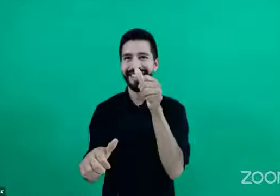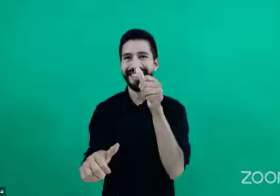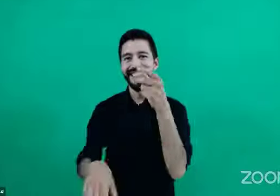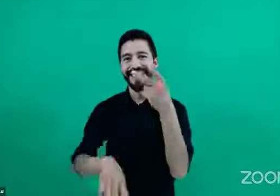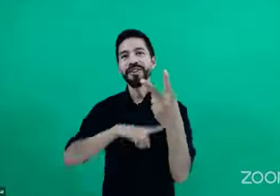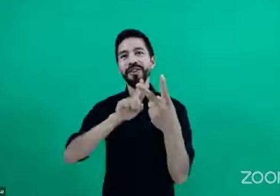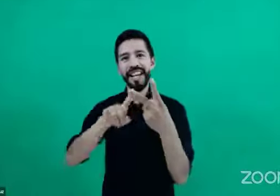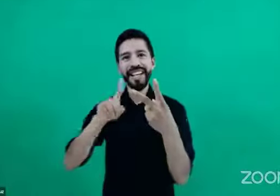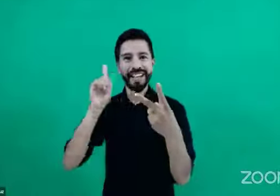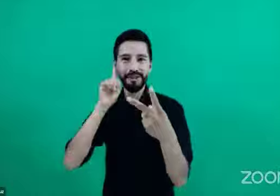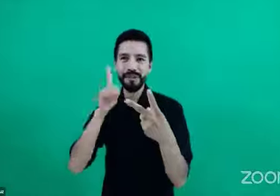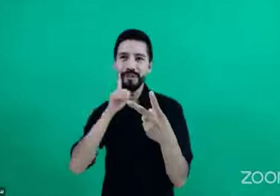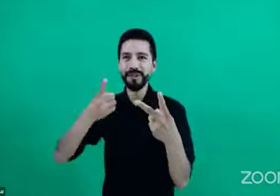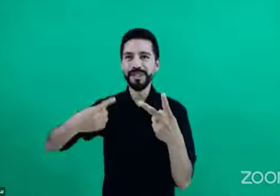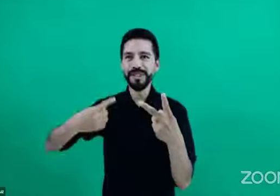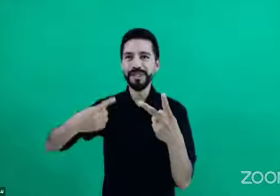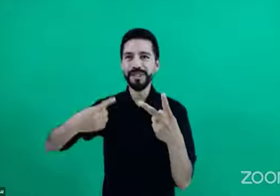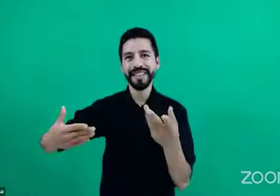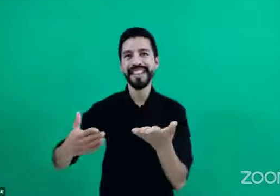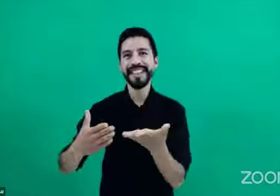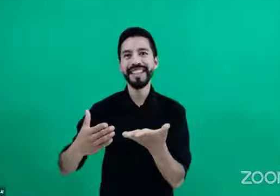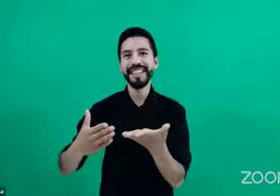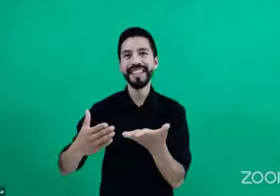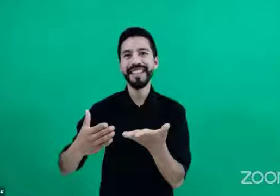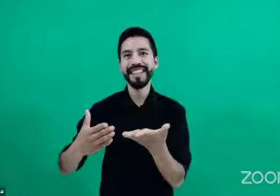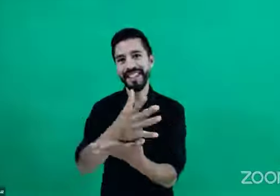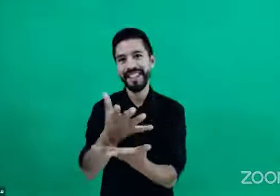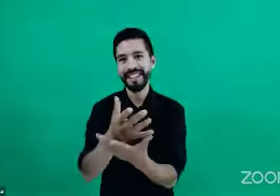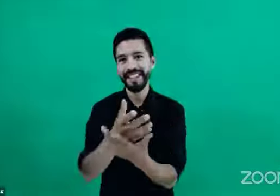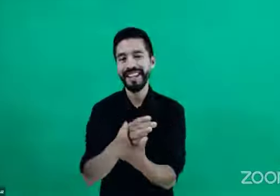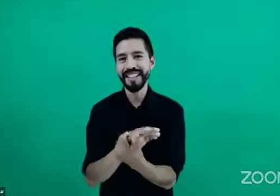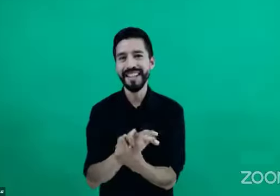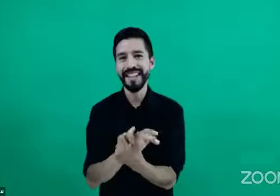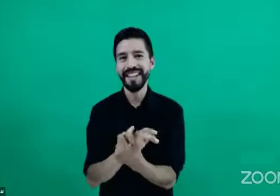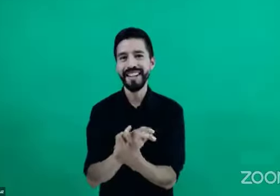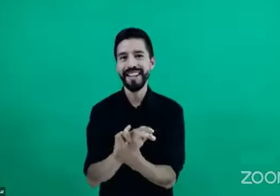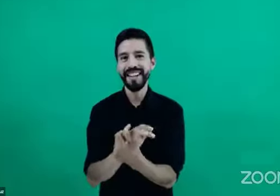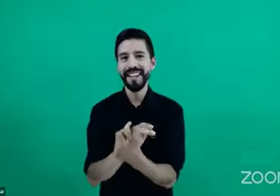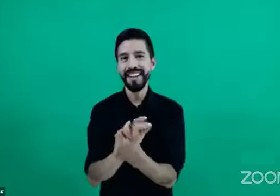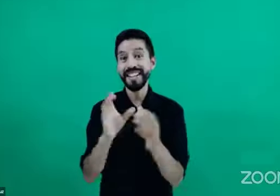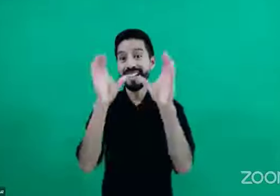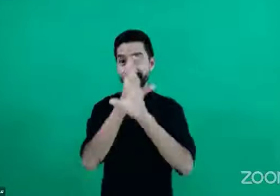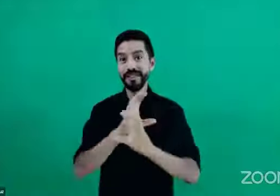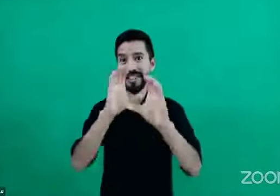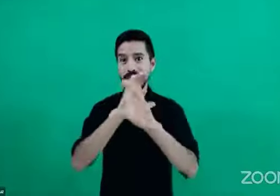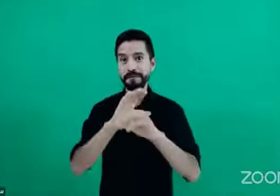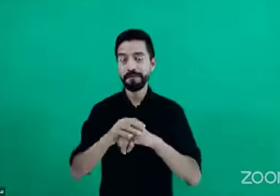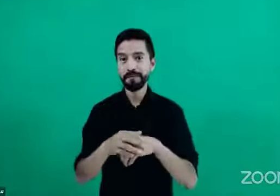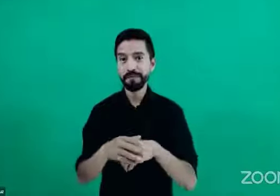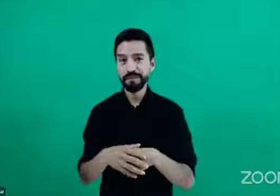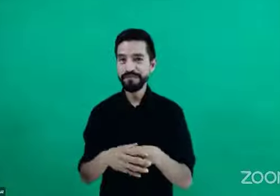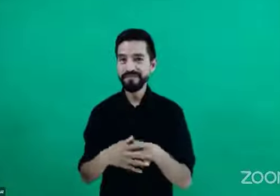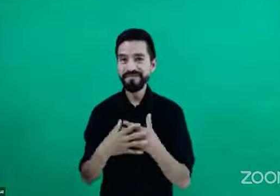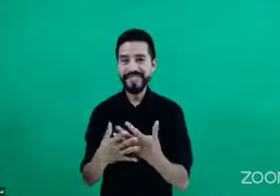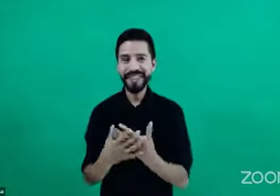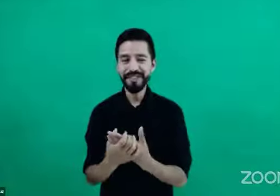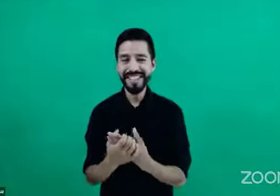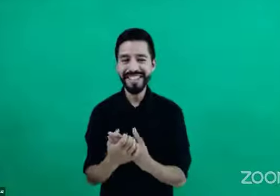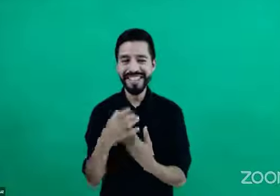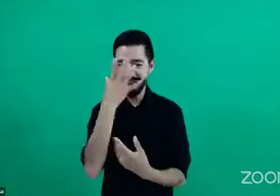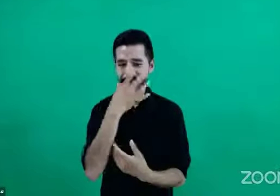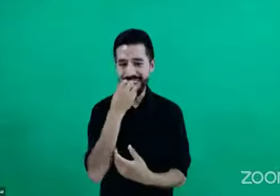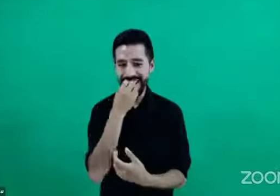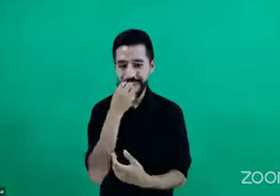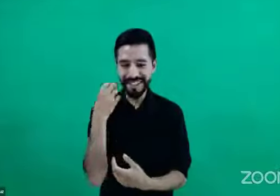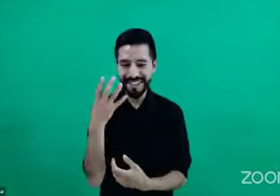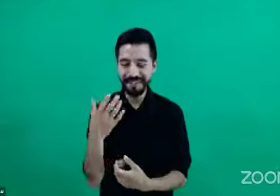arte. Y otra, que los sordos también ellos puedan tener accesibilidad hacia las canciones. Entonces